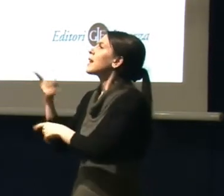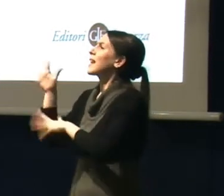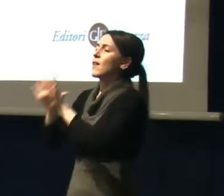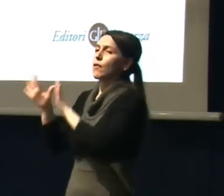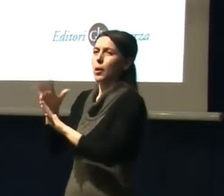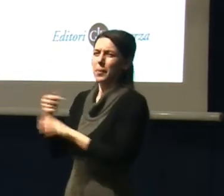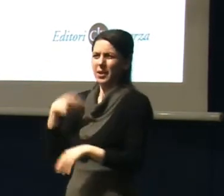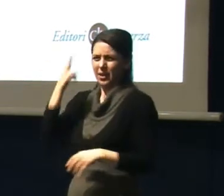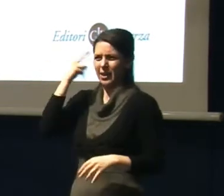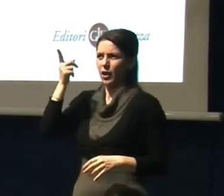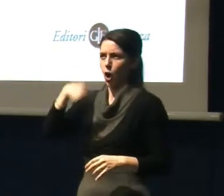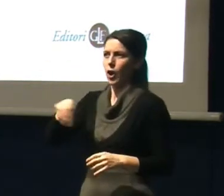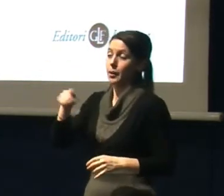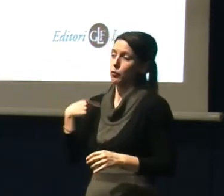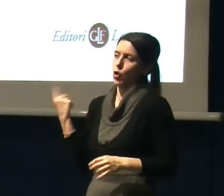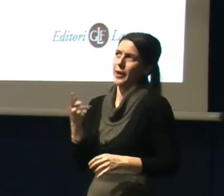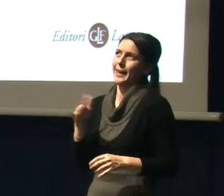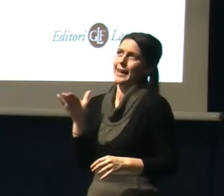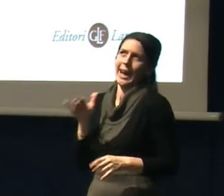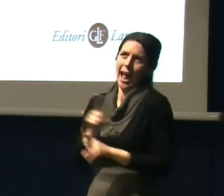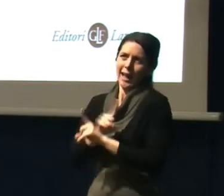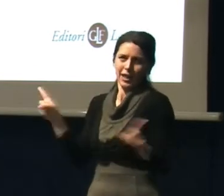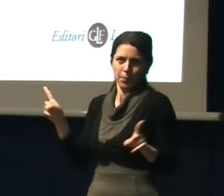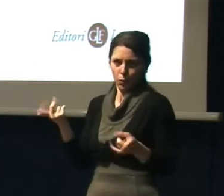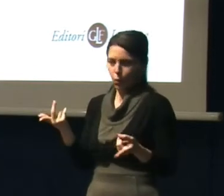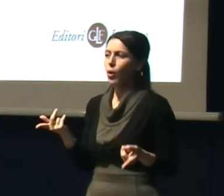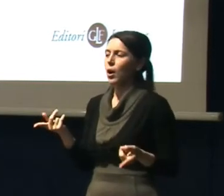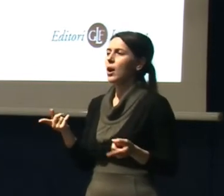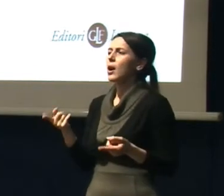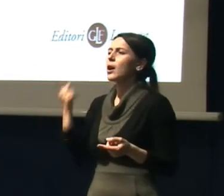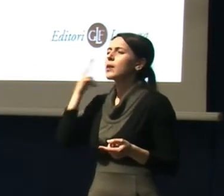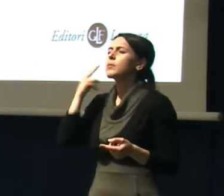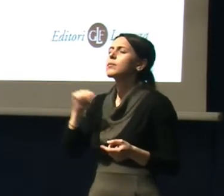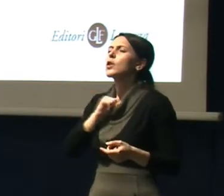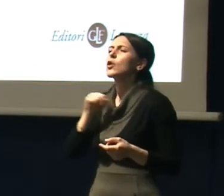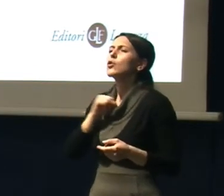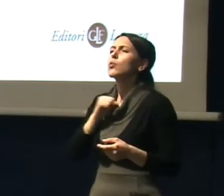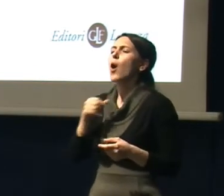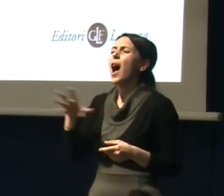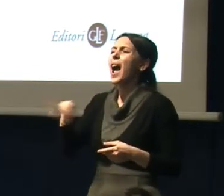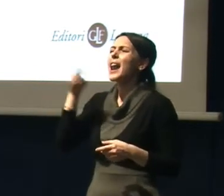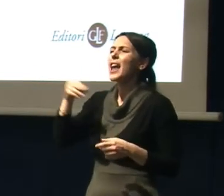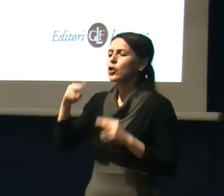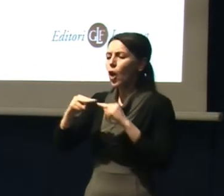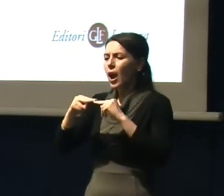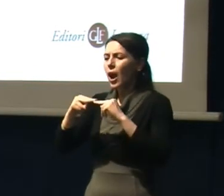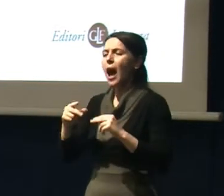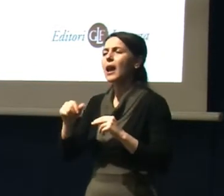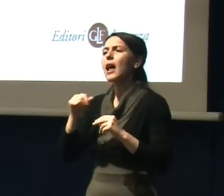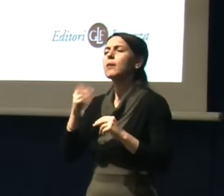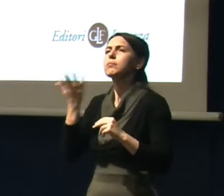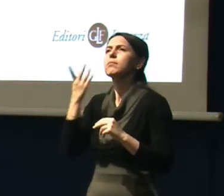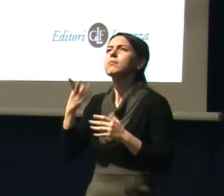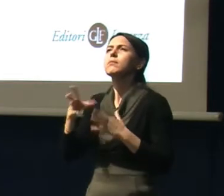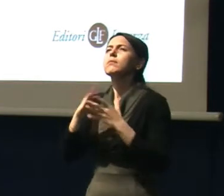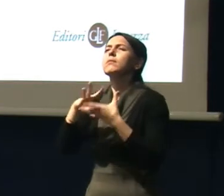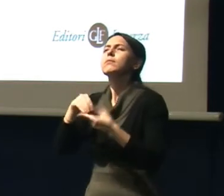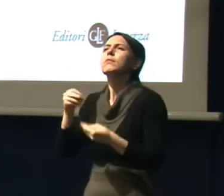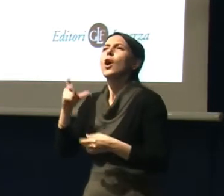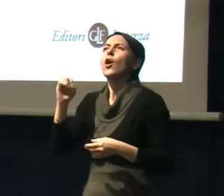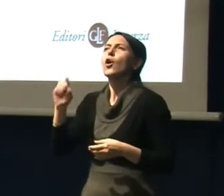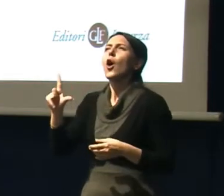noi che diciamo non siamo più ragazzi delle cosiddette cinghie di trasmissione elettorale non so la coldiretti mi vien fatto di dire che